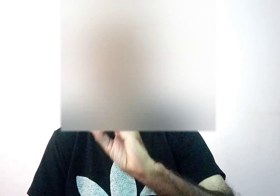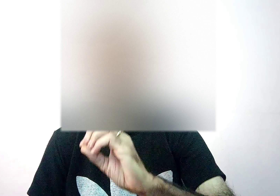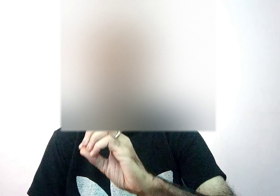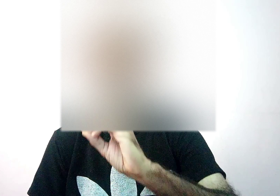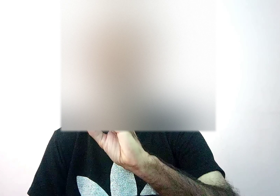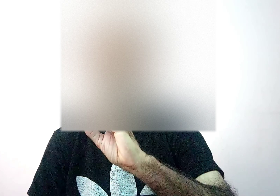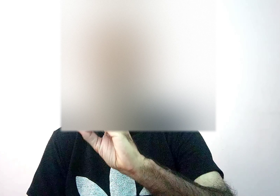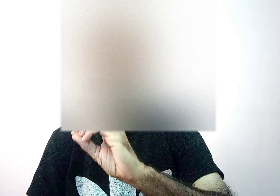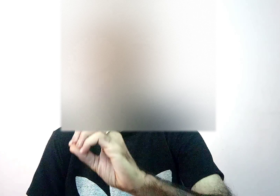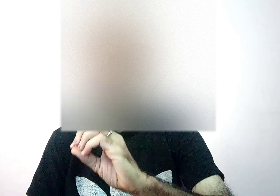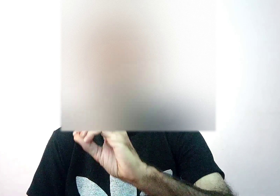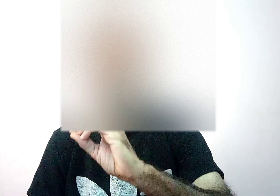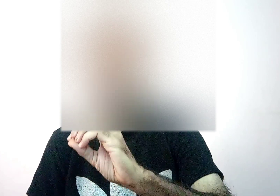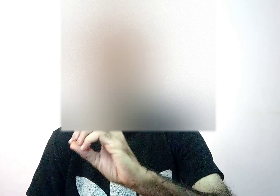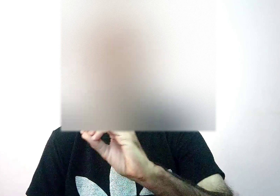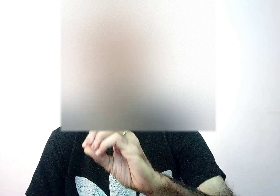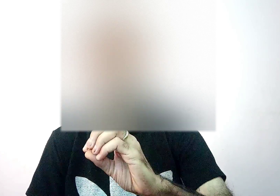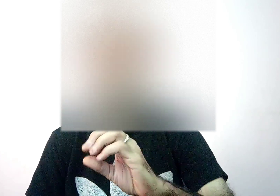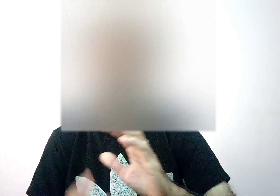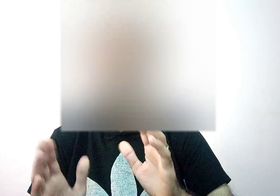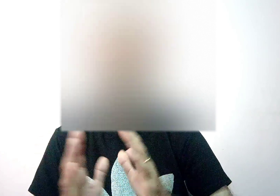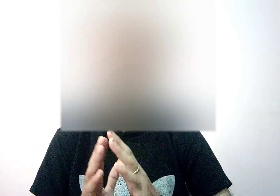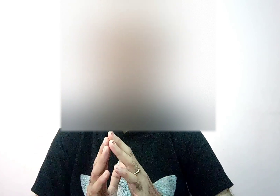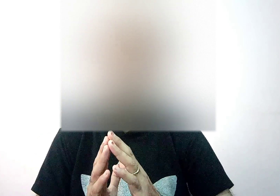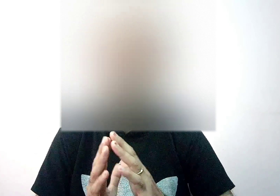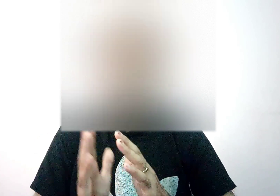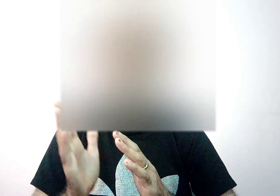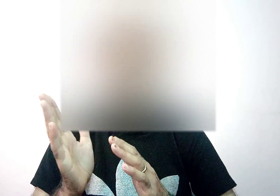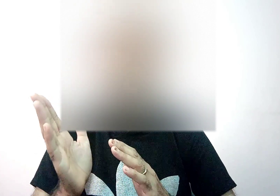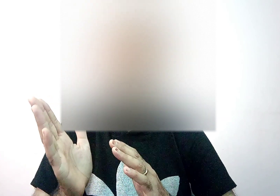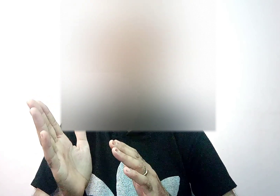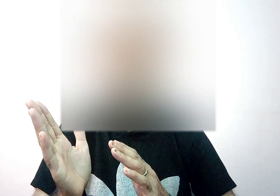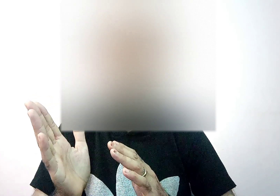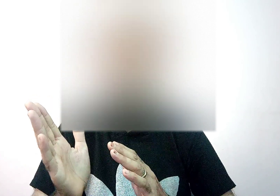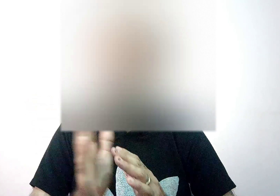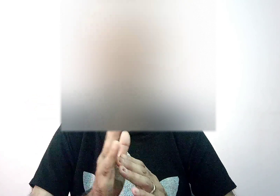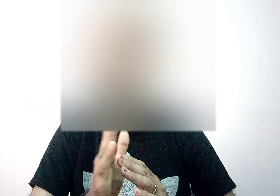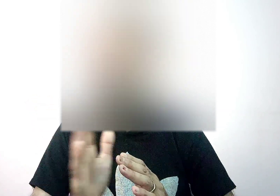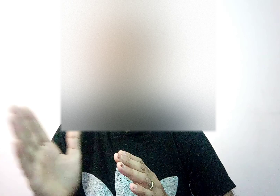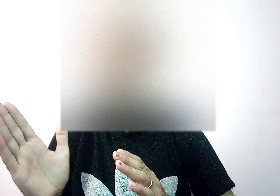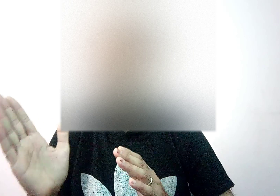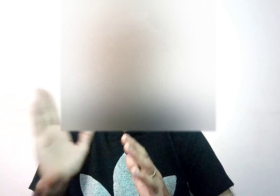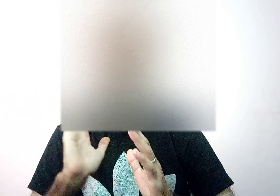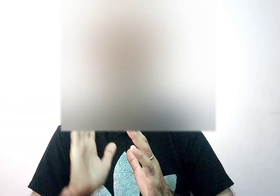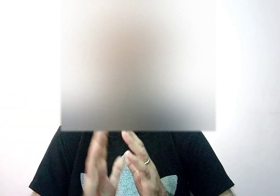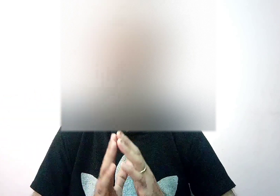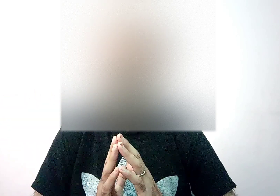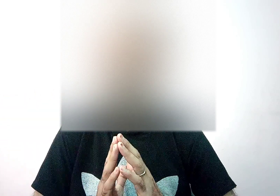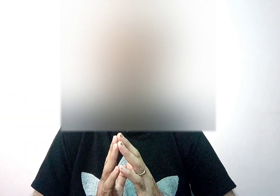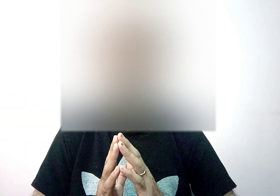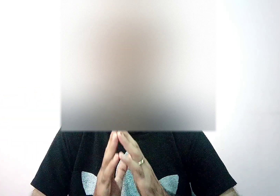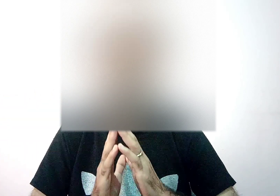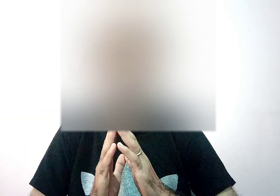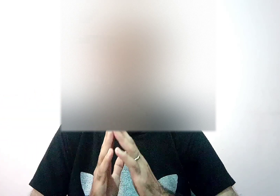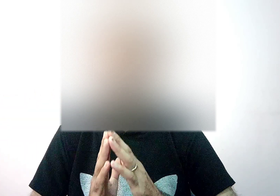بعد وبعد اسبوع بعد اتنين بالكتير هيسيب منصبه، لانه يعتبر زي ما قلنا غير شرعي، يعني